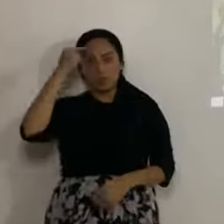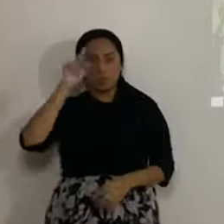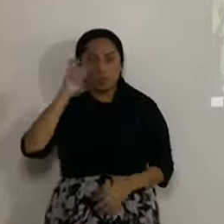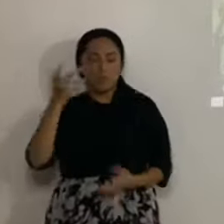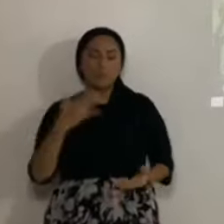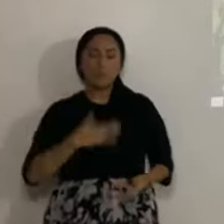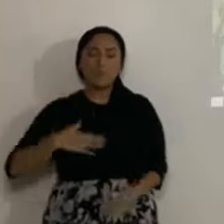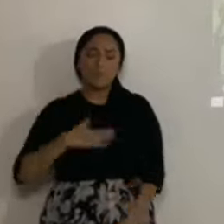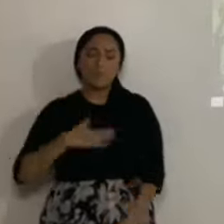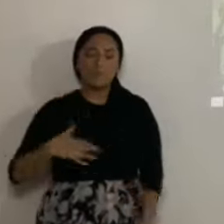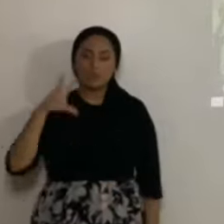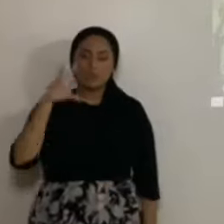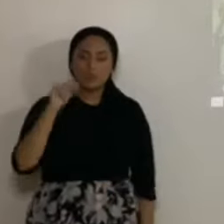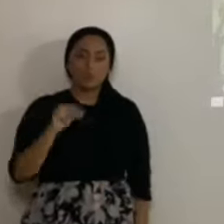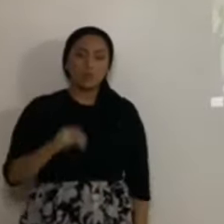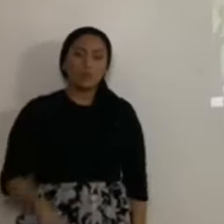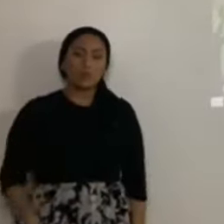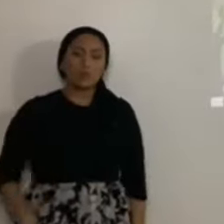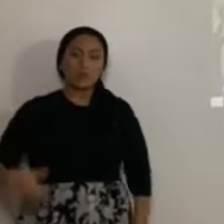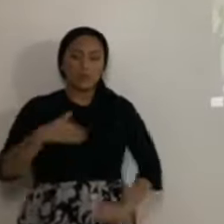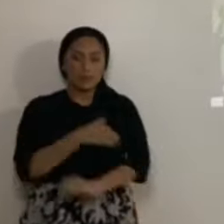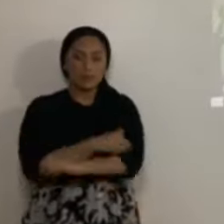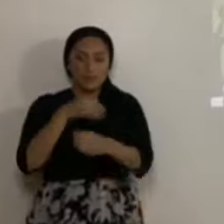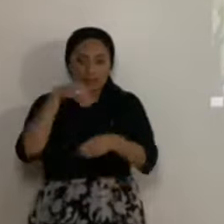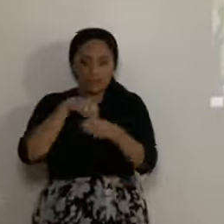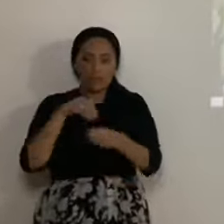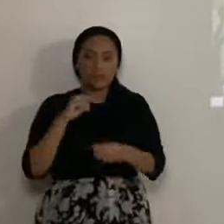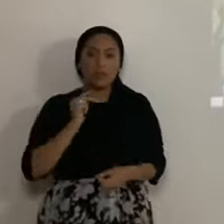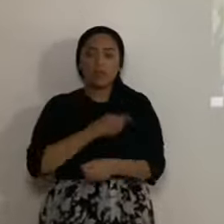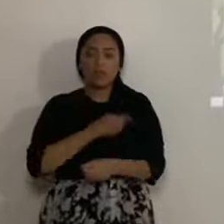por favor, no, el poder está en nosotros, la autoridad está en nosotros,